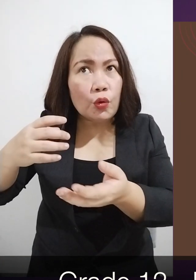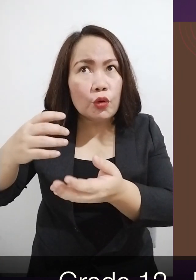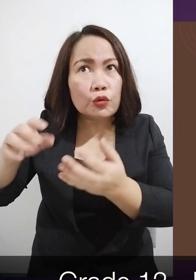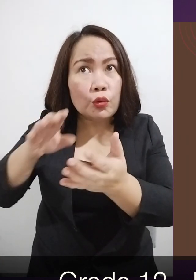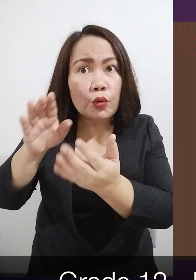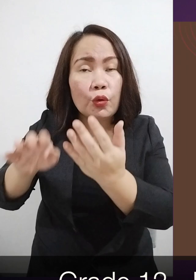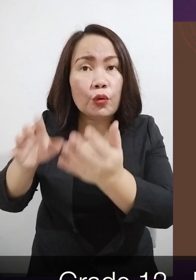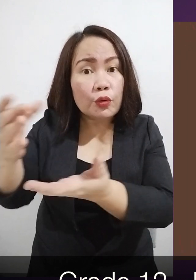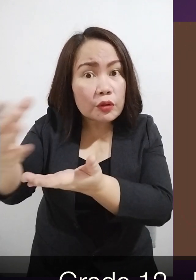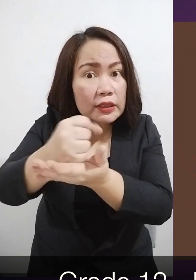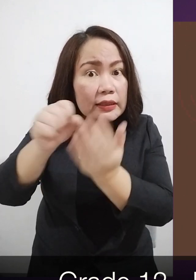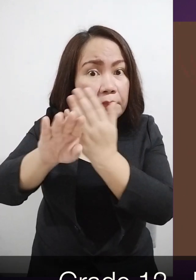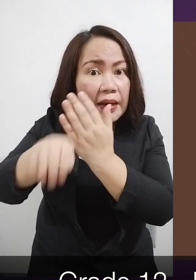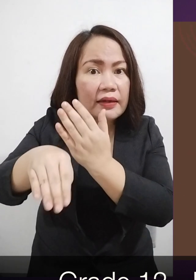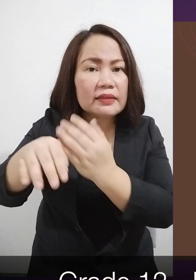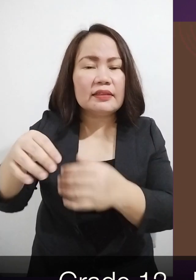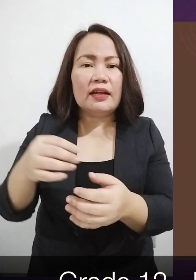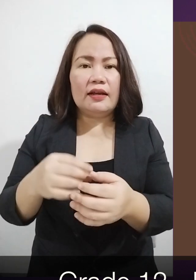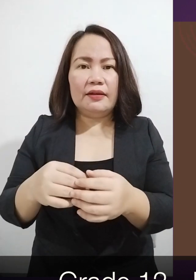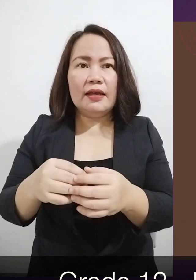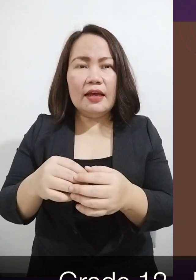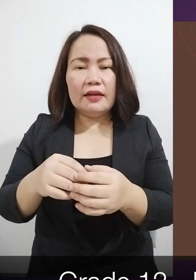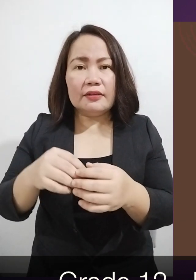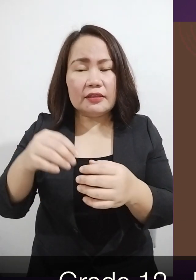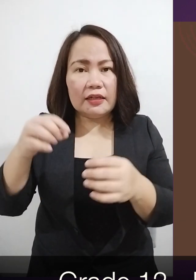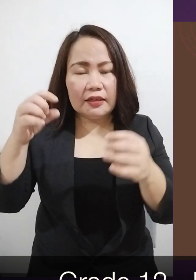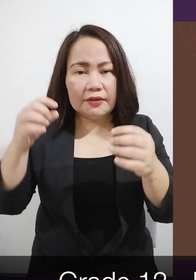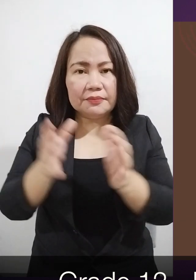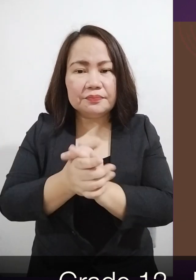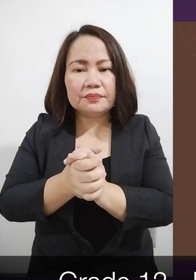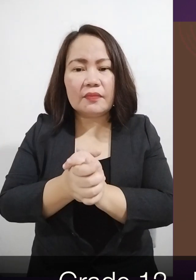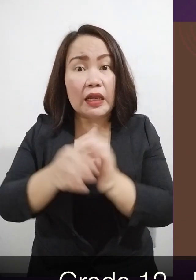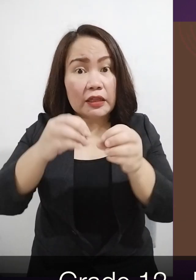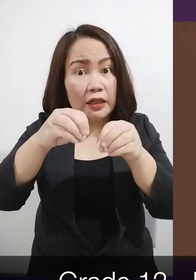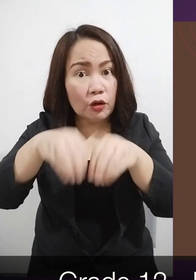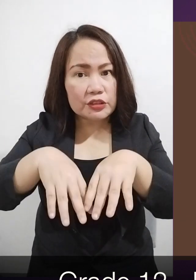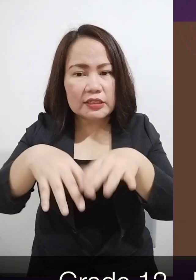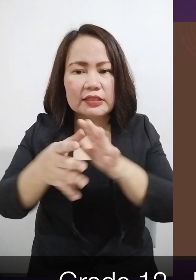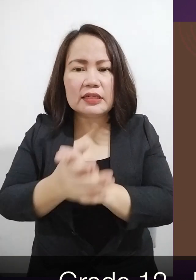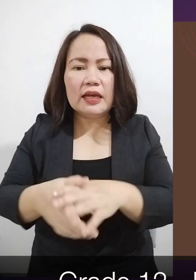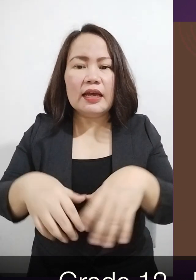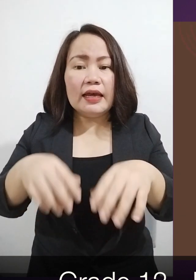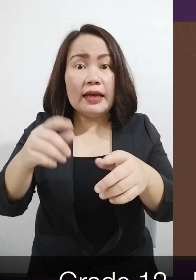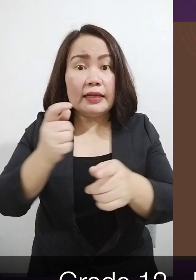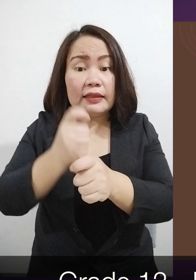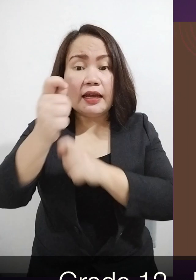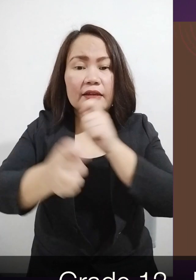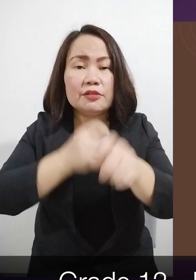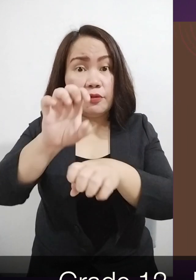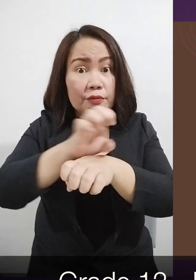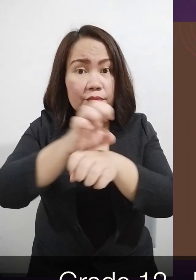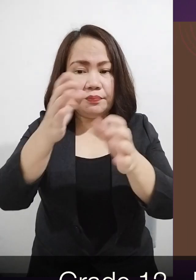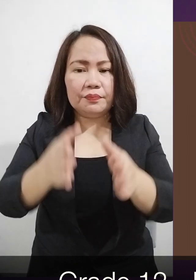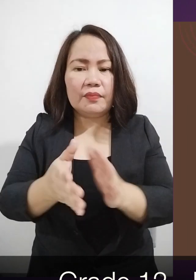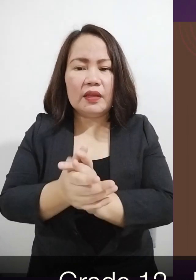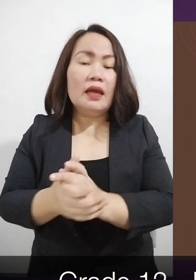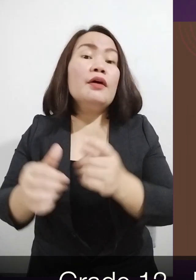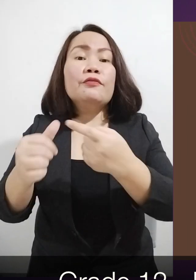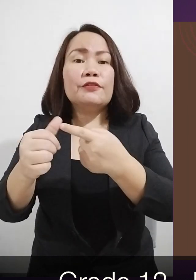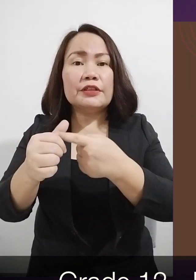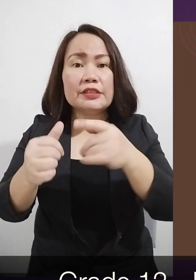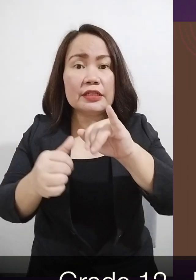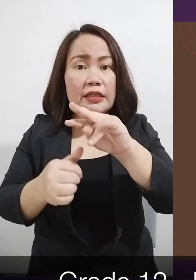na dulot. Types of entrepreneur o mga uri ng negosyante. 1. Innovative